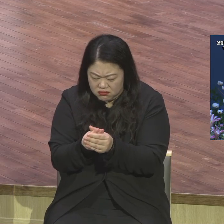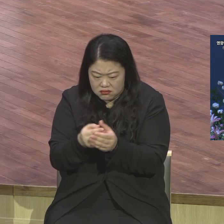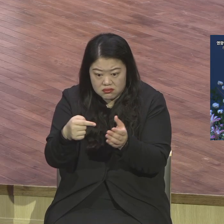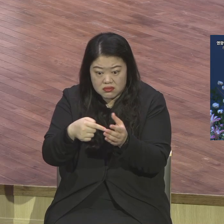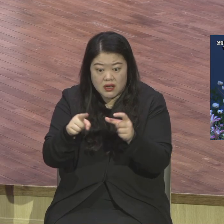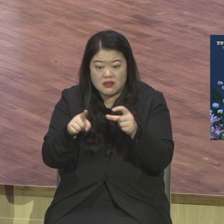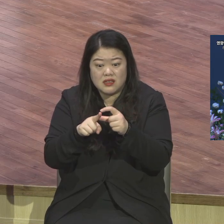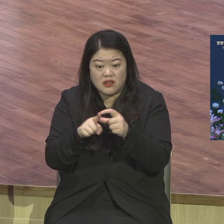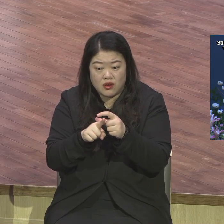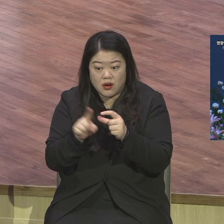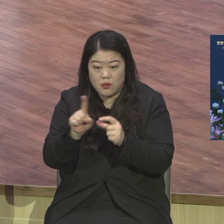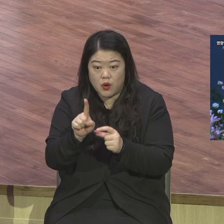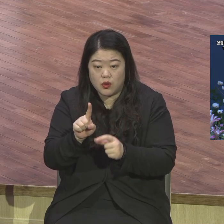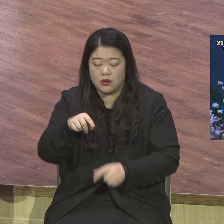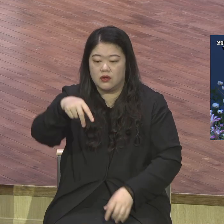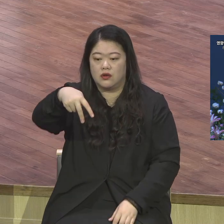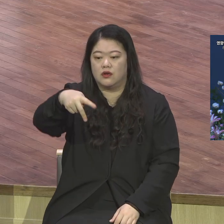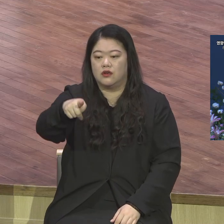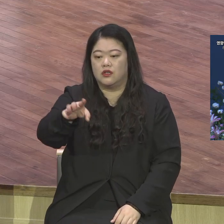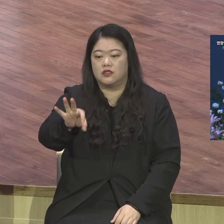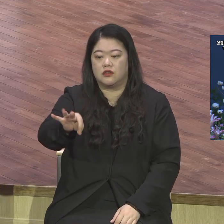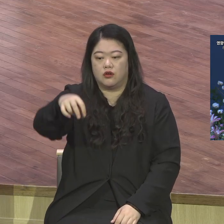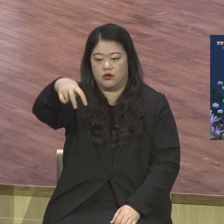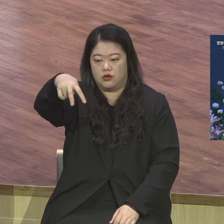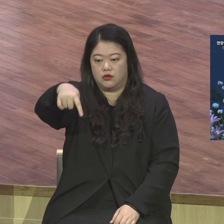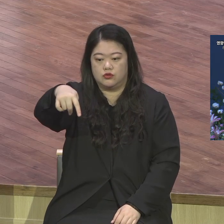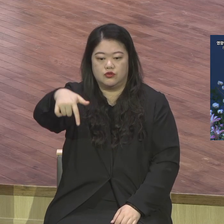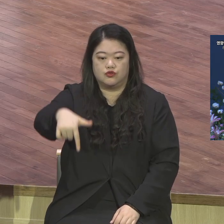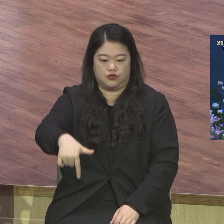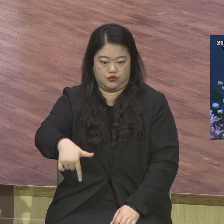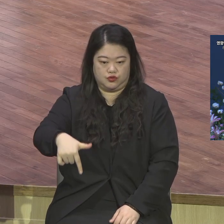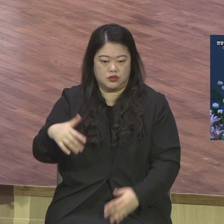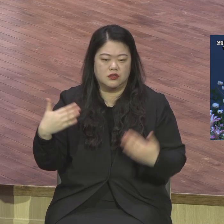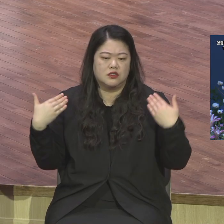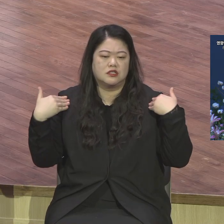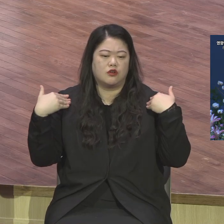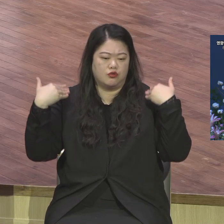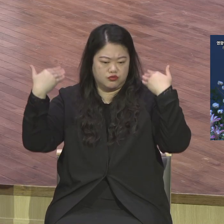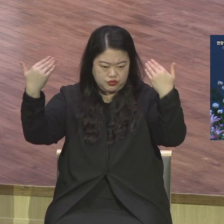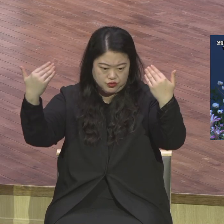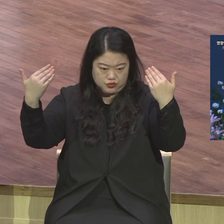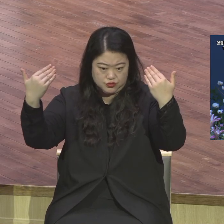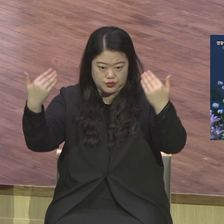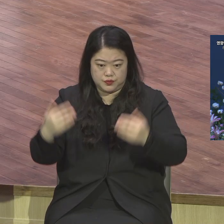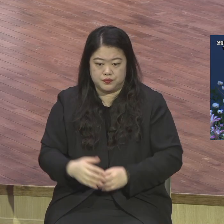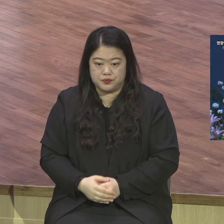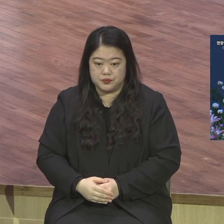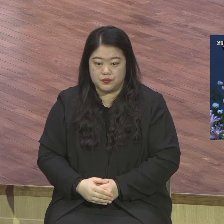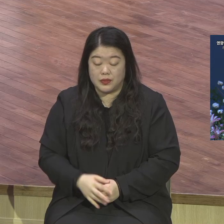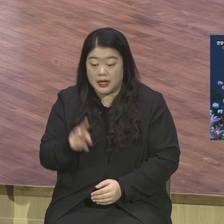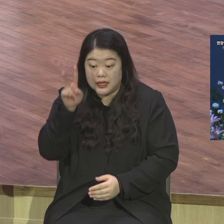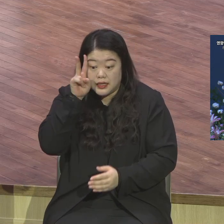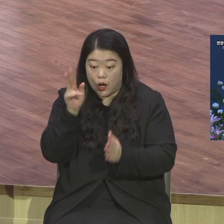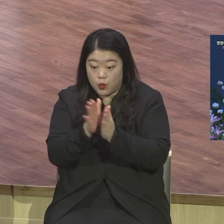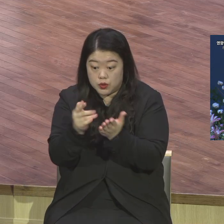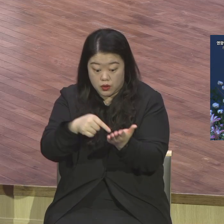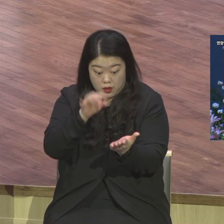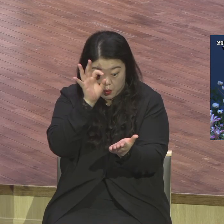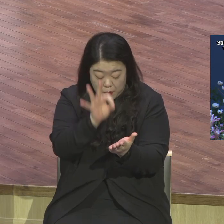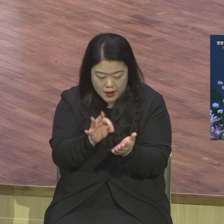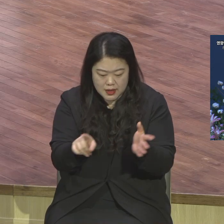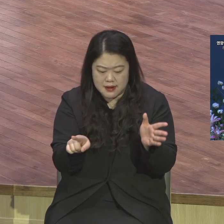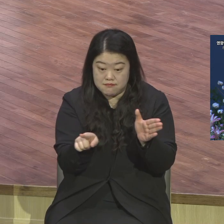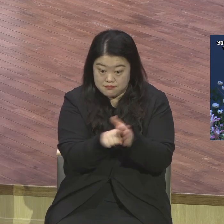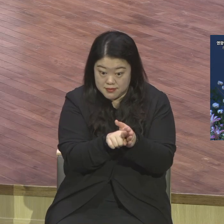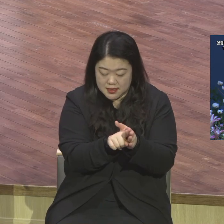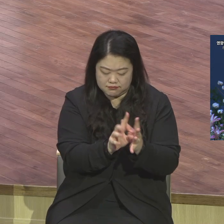뭐냐? 성숙입니다. 성숙. 그러니까 야고보서의 핵심은 온전한